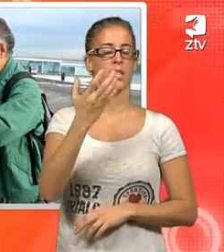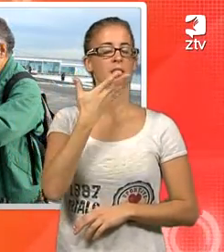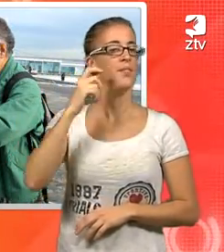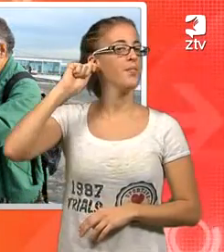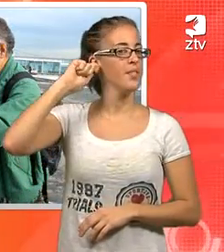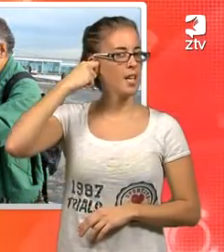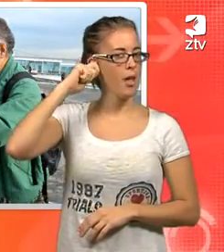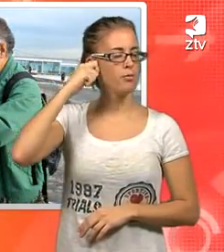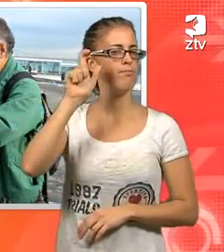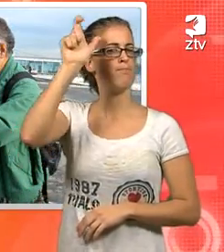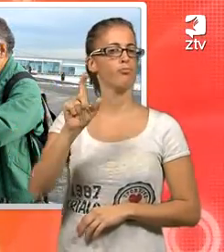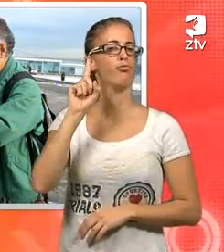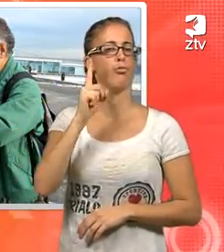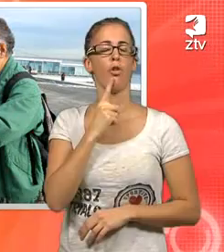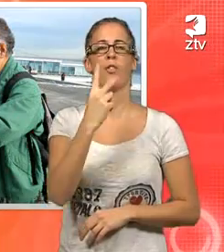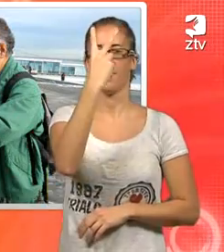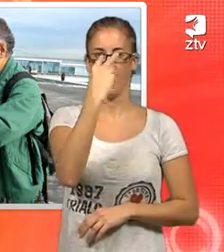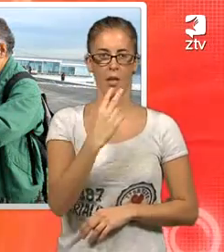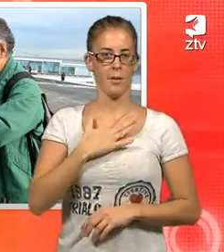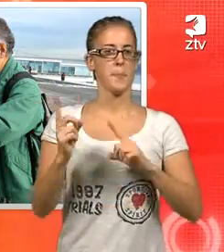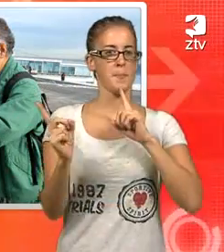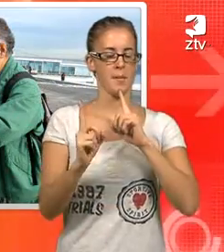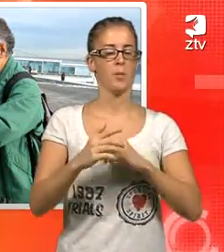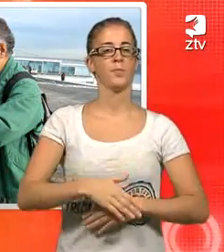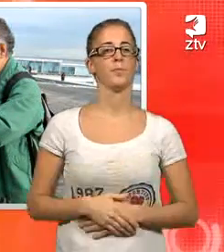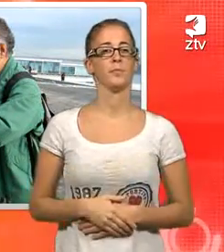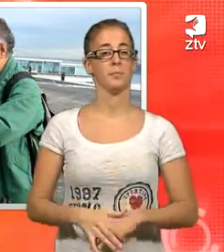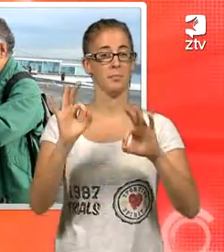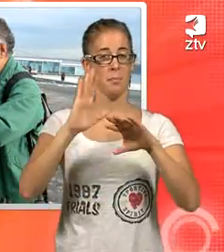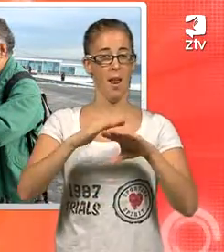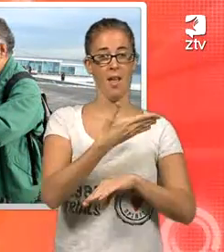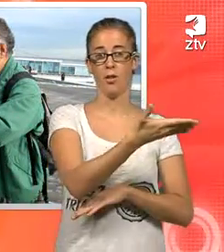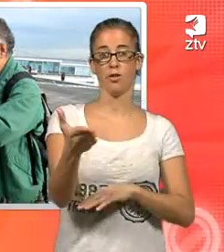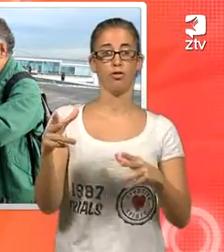Araba Cogorrak, la entrada será libre, y el resto de personas que quieran asistir deberán pagar 3 euros.